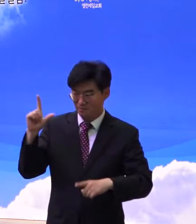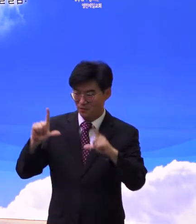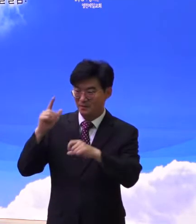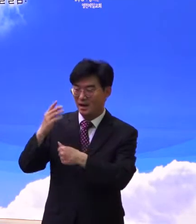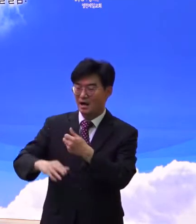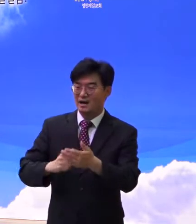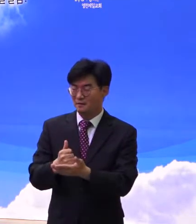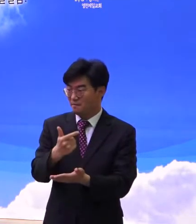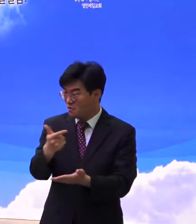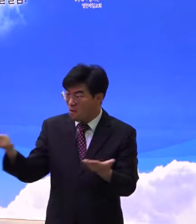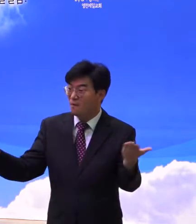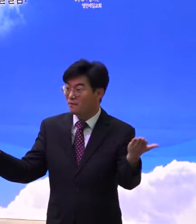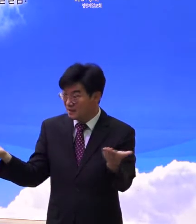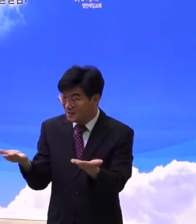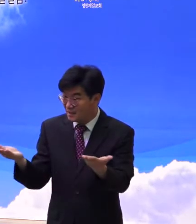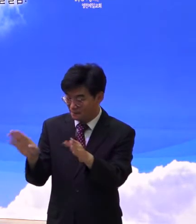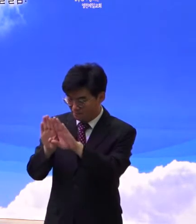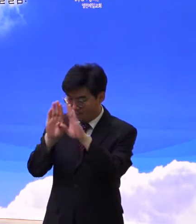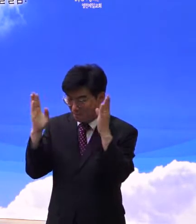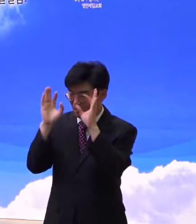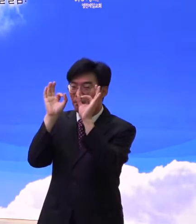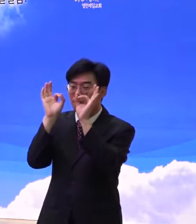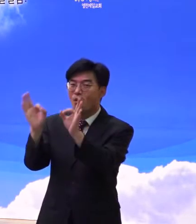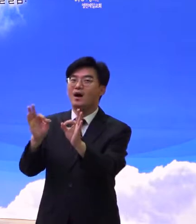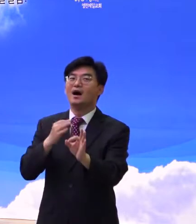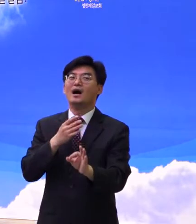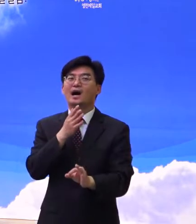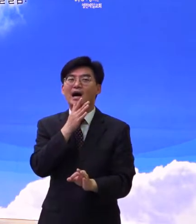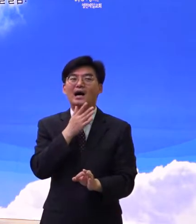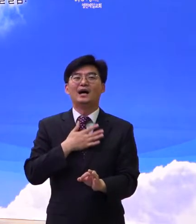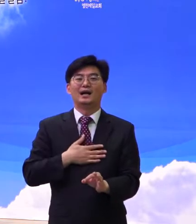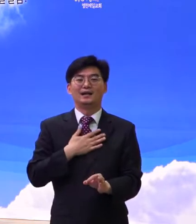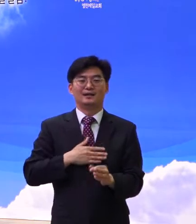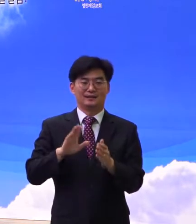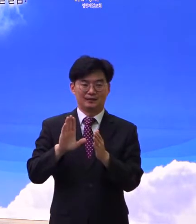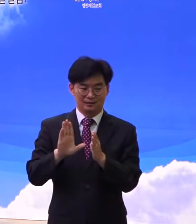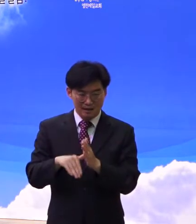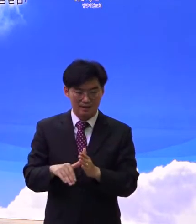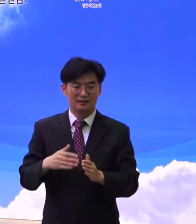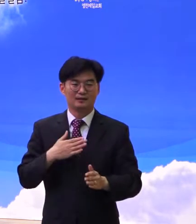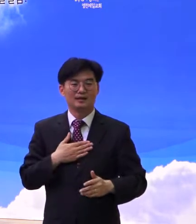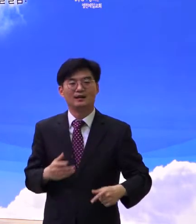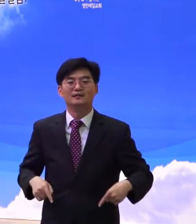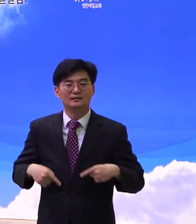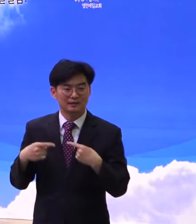인생을 드리면 우리를 통해서 하나님의 역사가 이루어집니다.